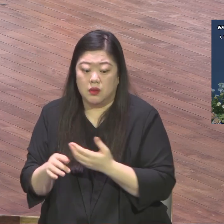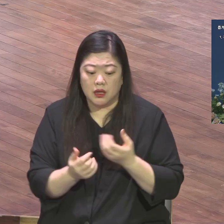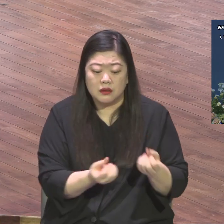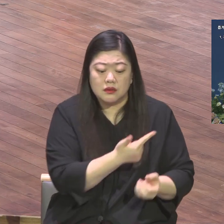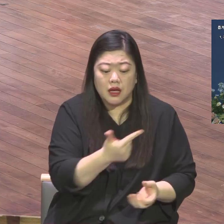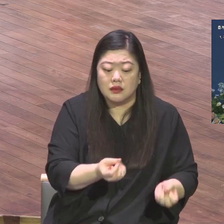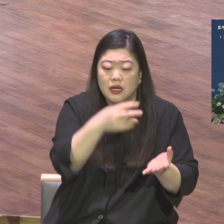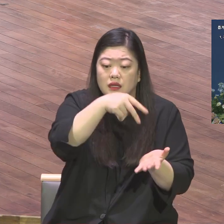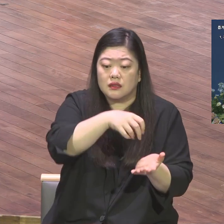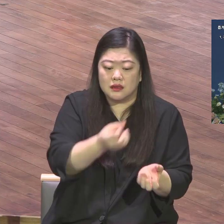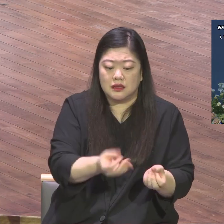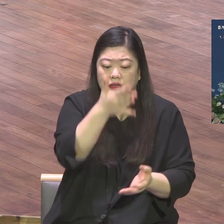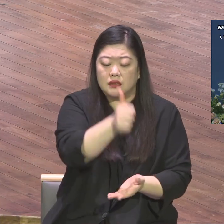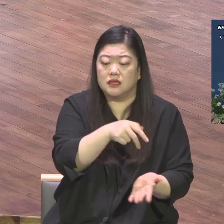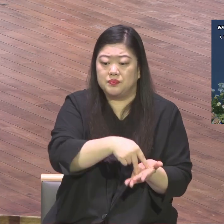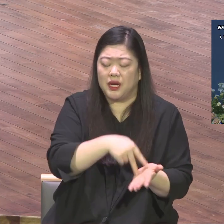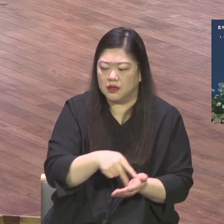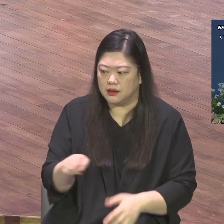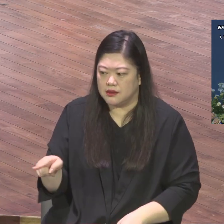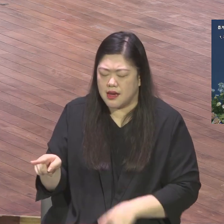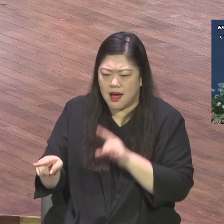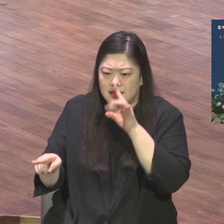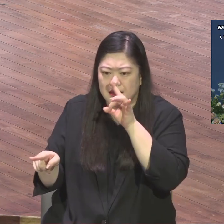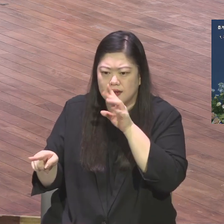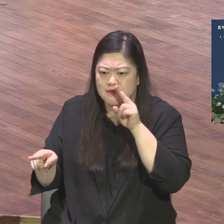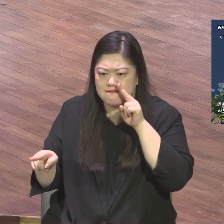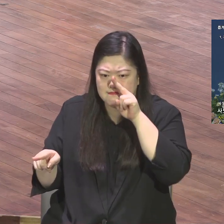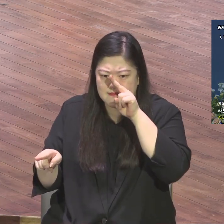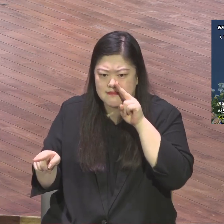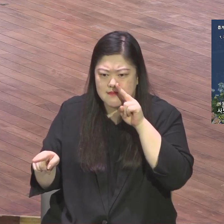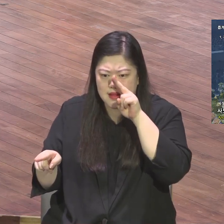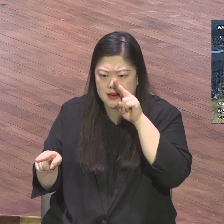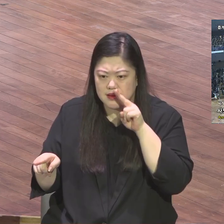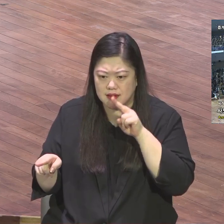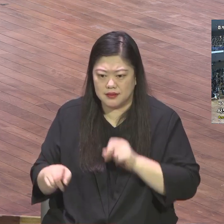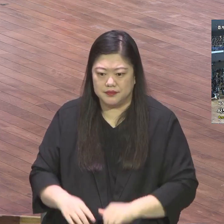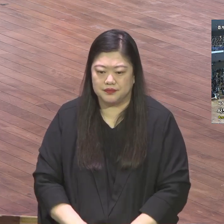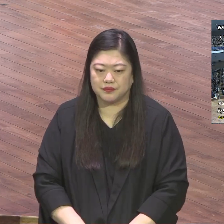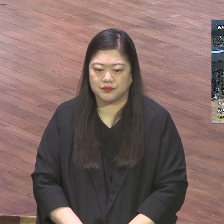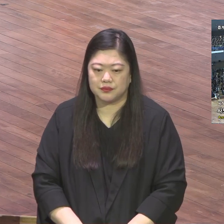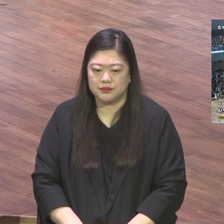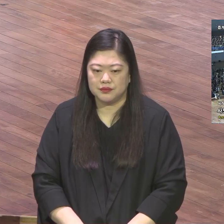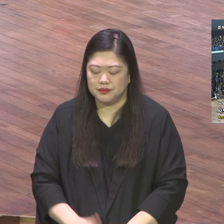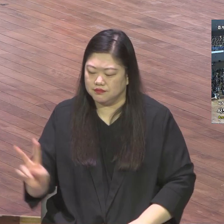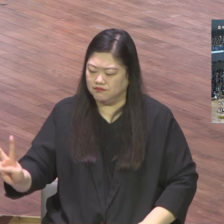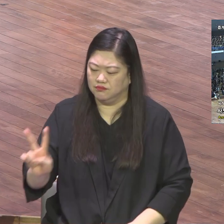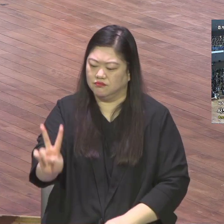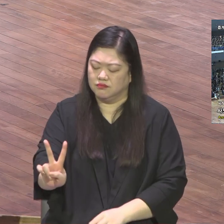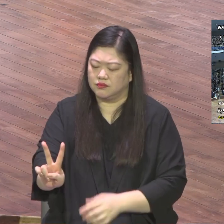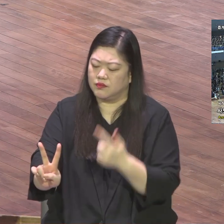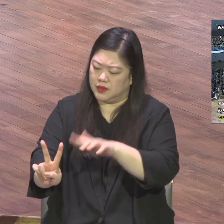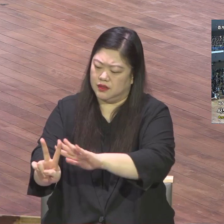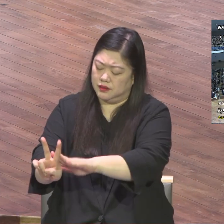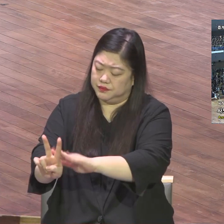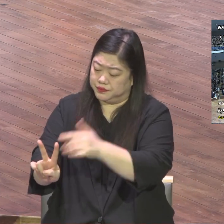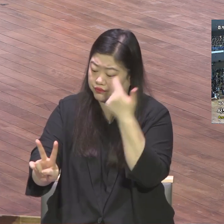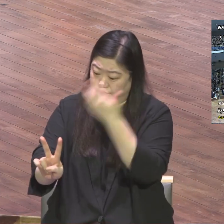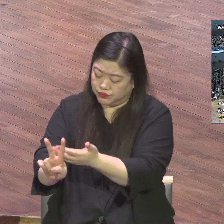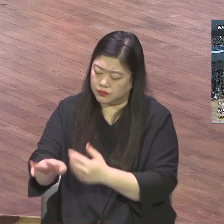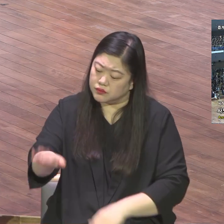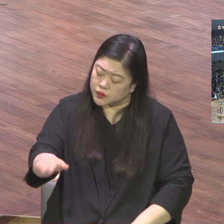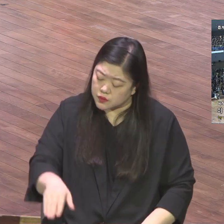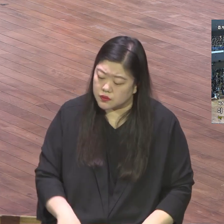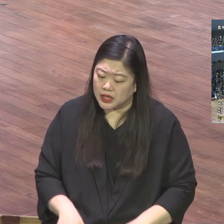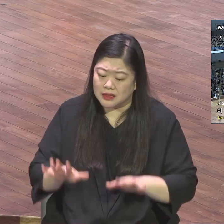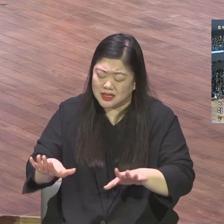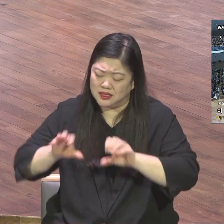대제사장이 베드로와 요한을 심문합니다. 7절입니다. 사도들을 가운데 세우고 묻되 너희가 무슨 권세와